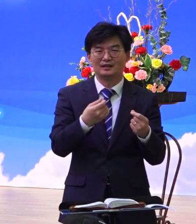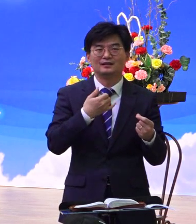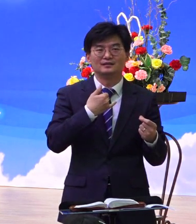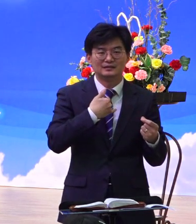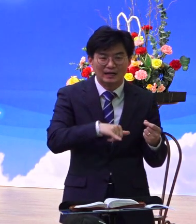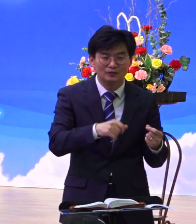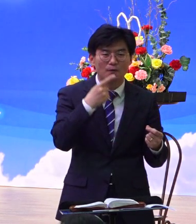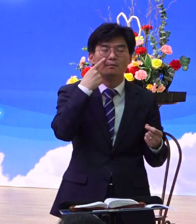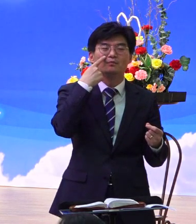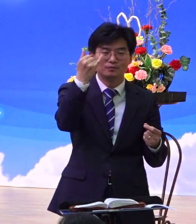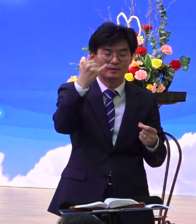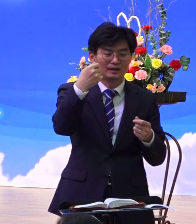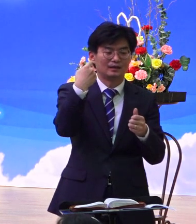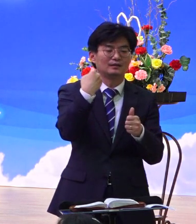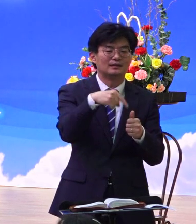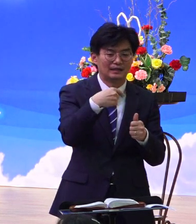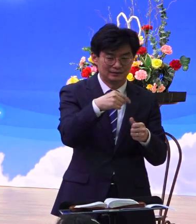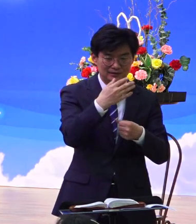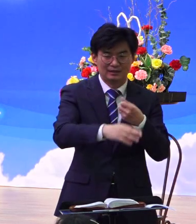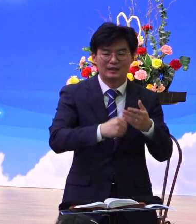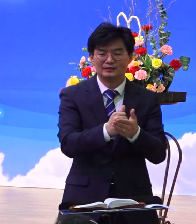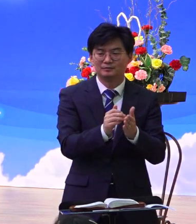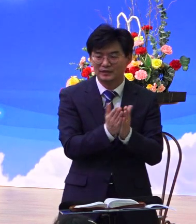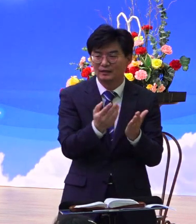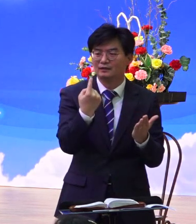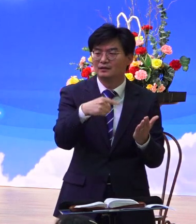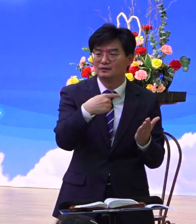성경책을 물려주며 성경을 가르쳤습니다.